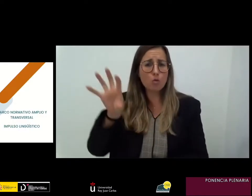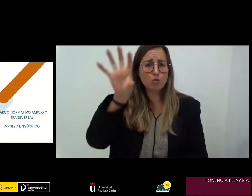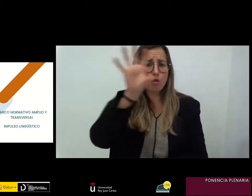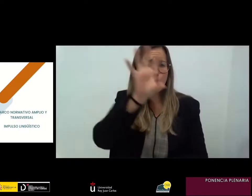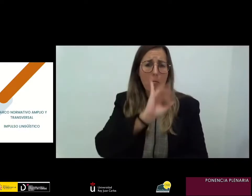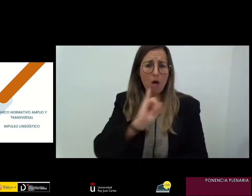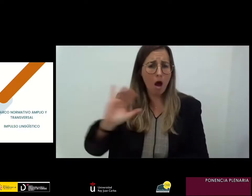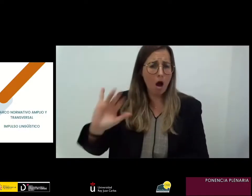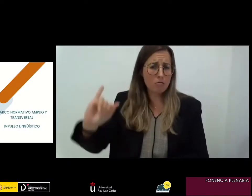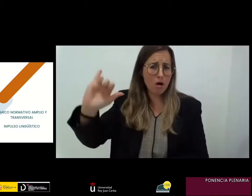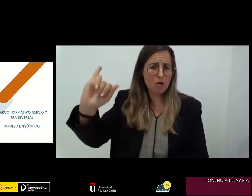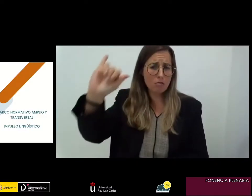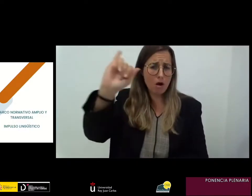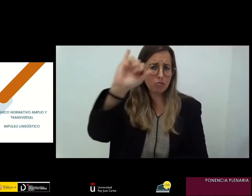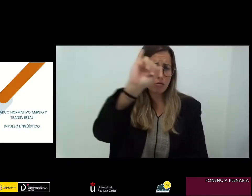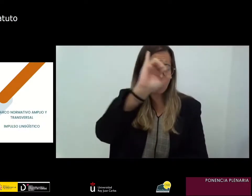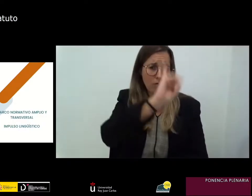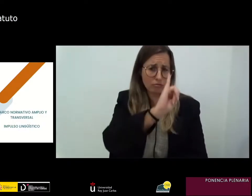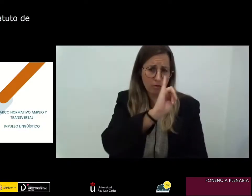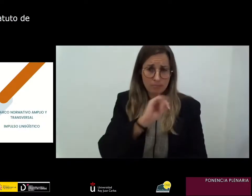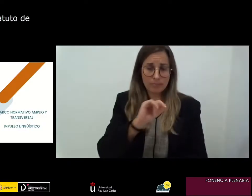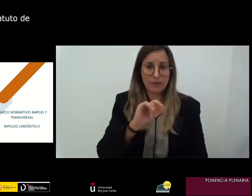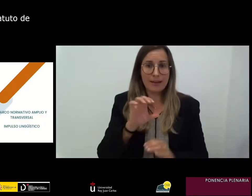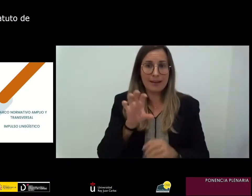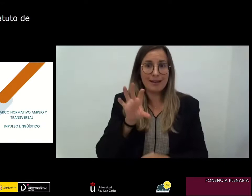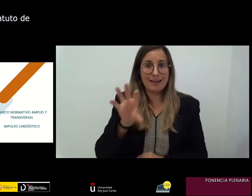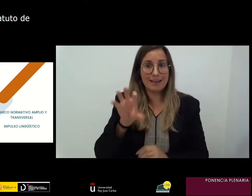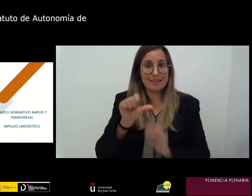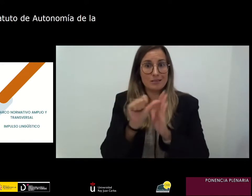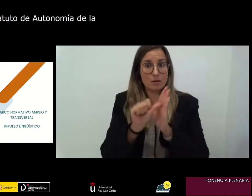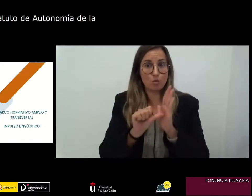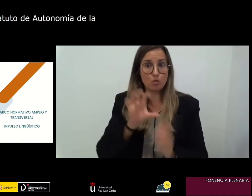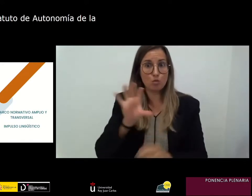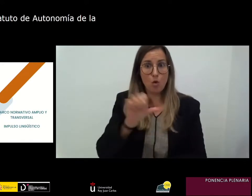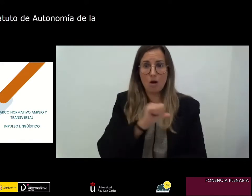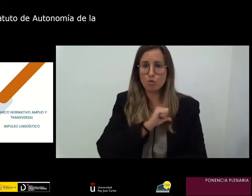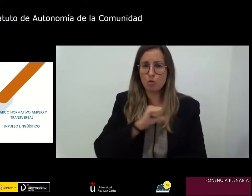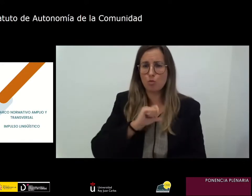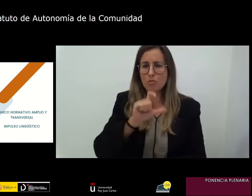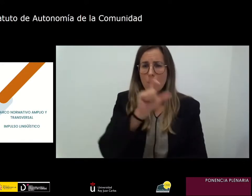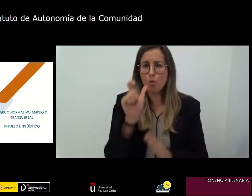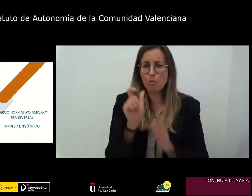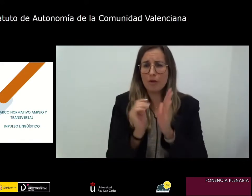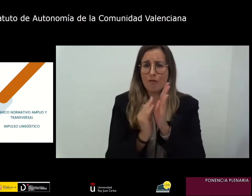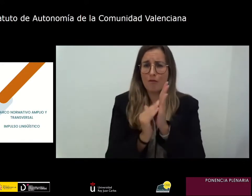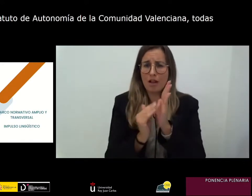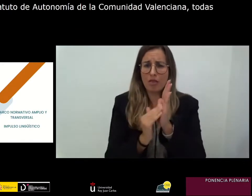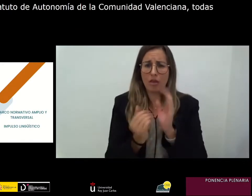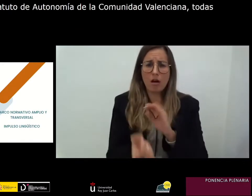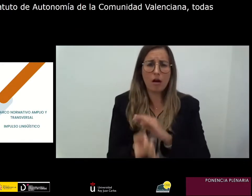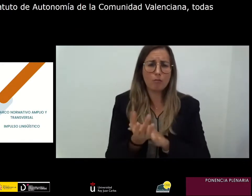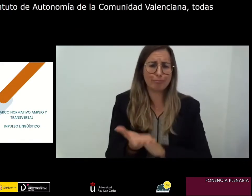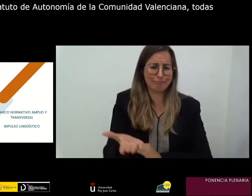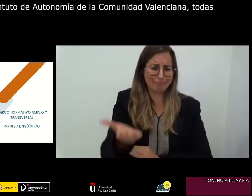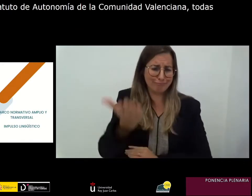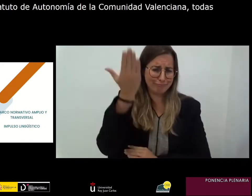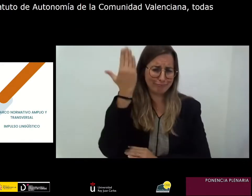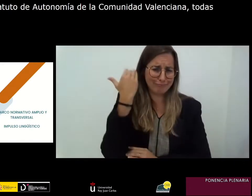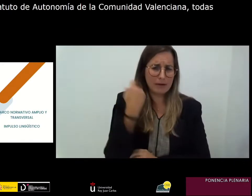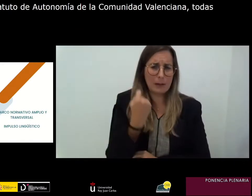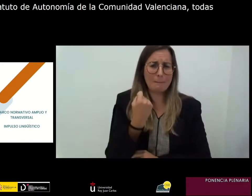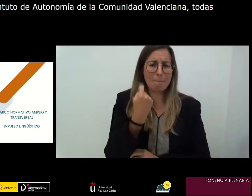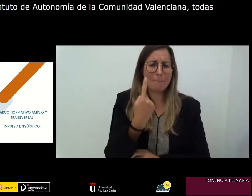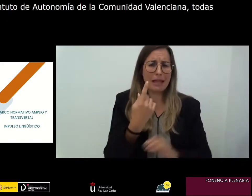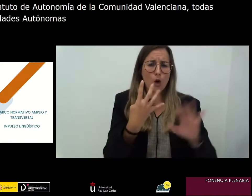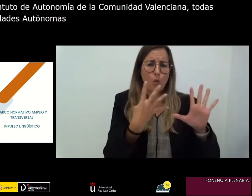El Estatuto de Autonomía de la Comunidad Valenciana, todas las comunidades autónomas tienen el suyo. El nuestro en particular, el Estatuto de Autonomía de la